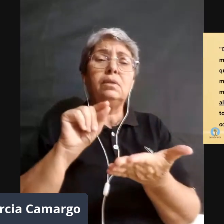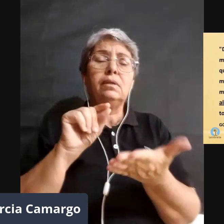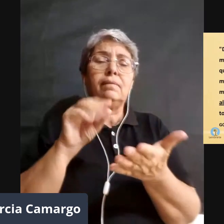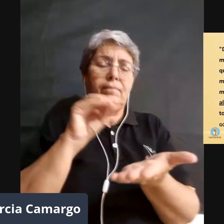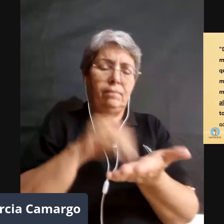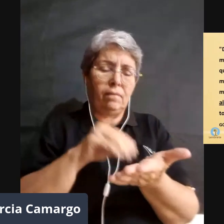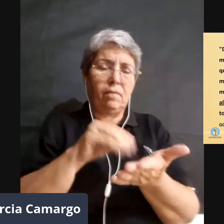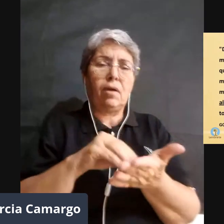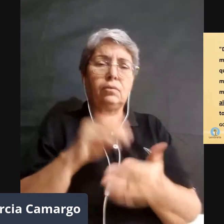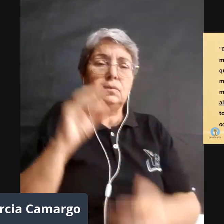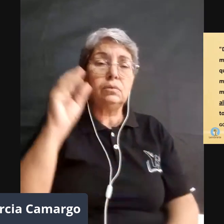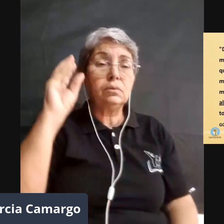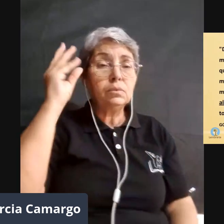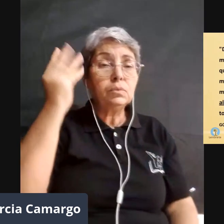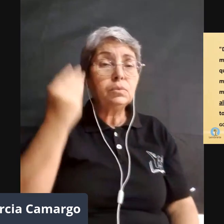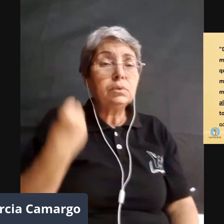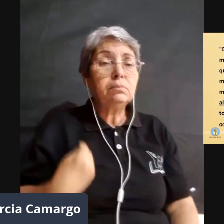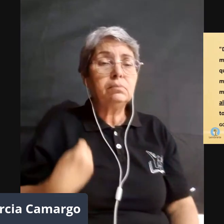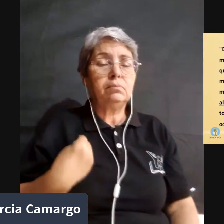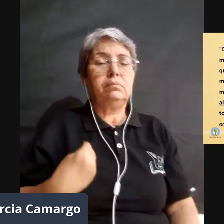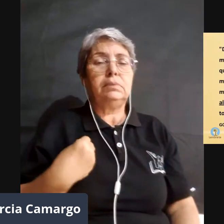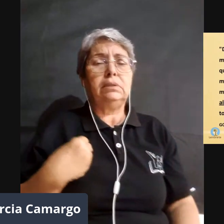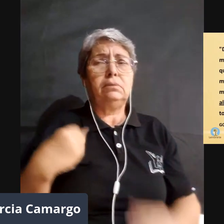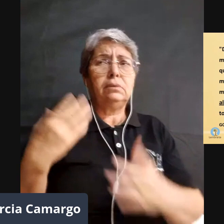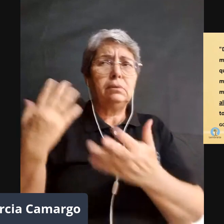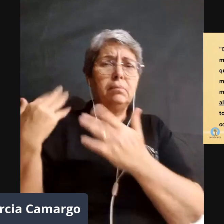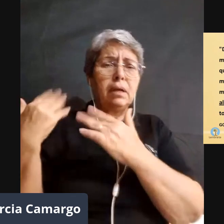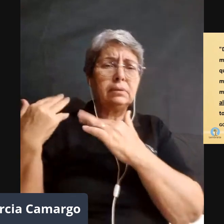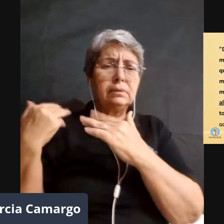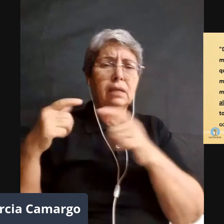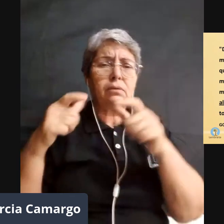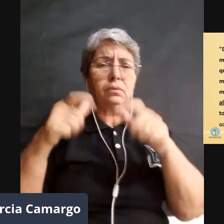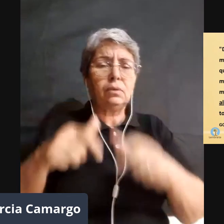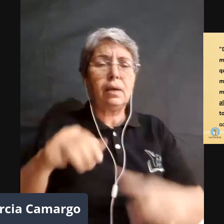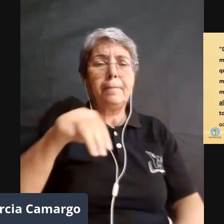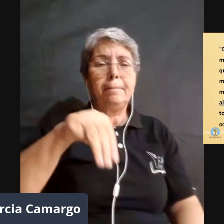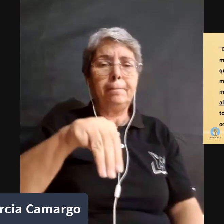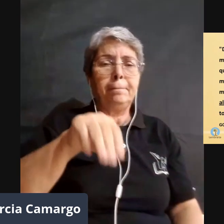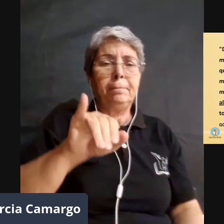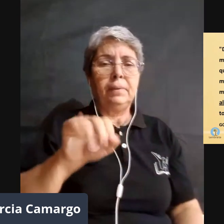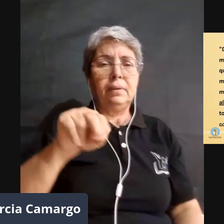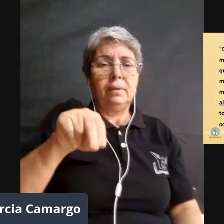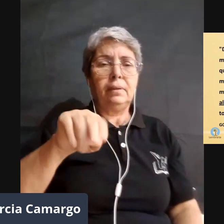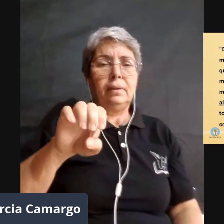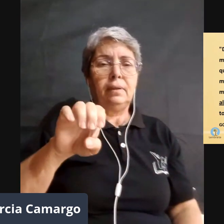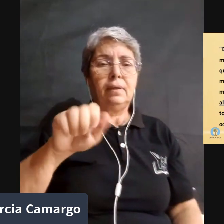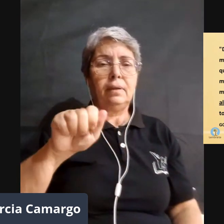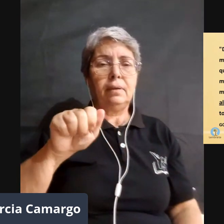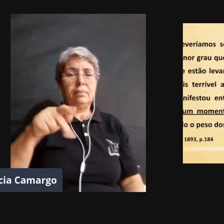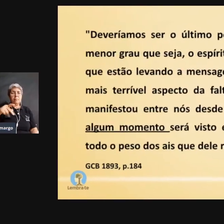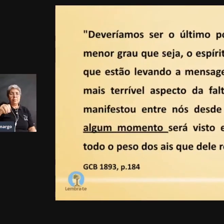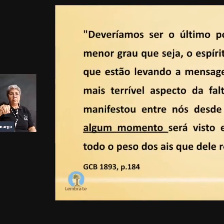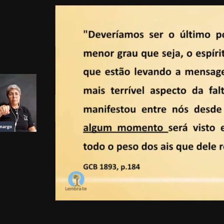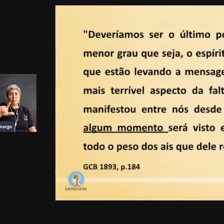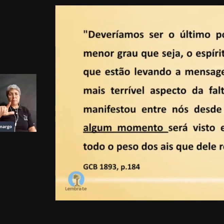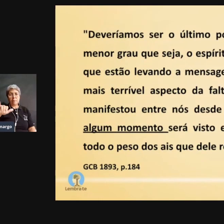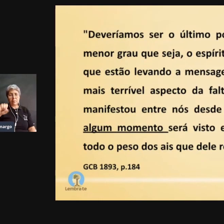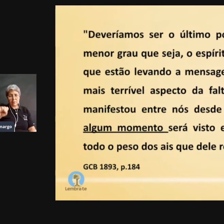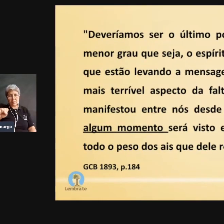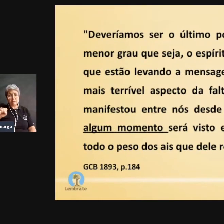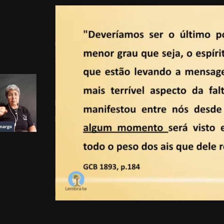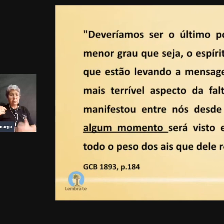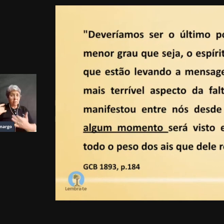nós desde a reunião de Minneapolis. Em algum momento, será visto em seu verdadeiro caráter, com todo o peso